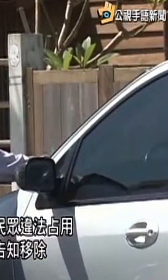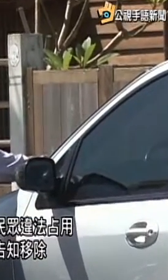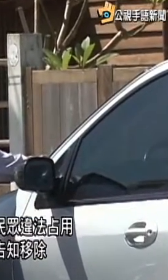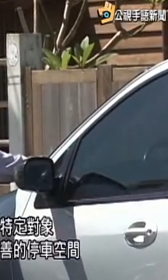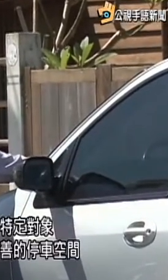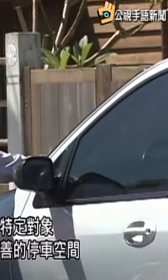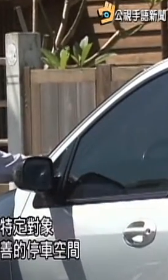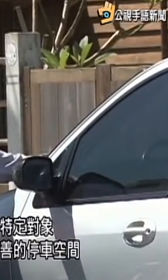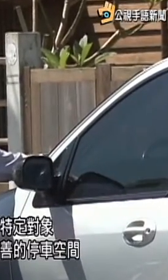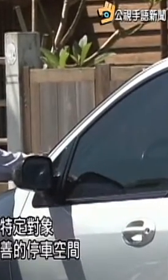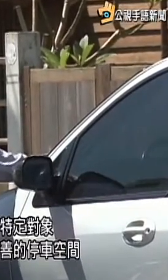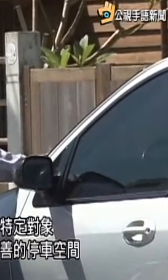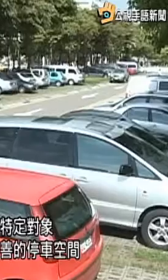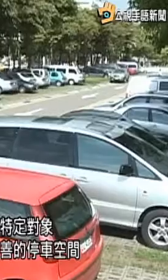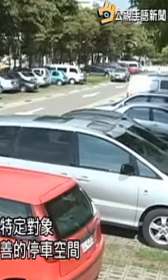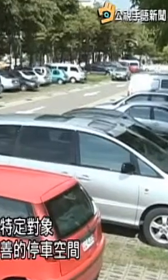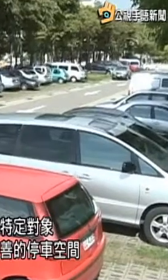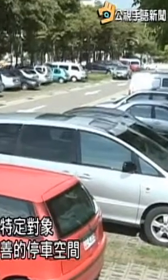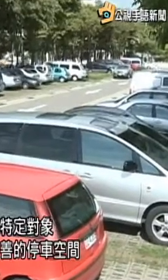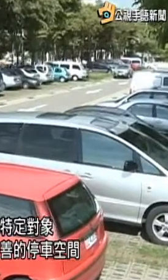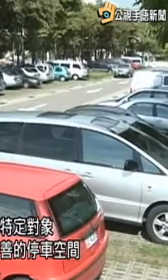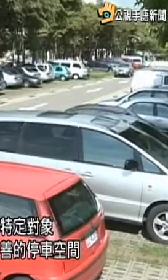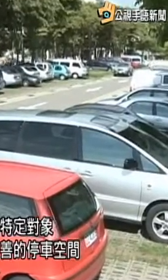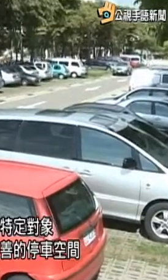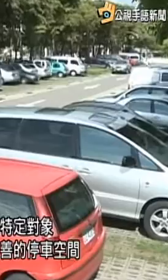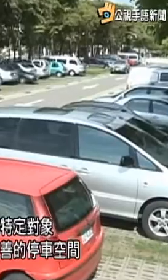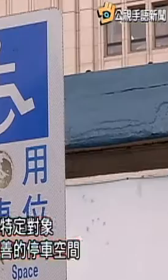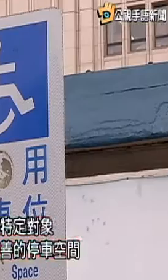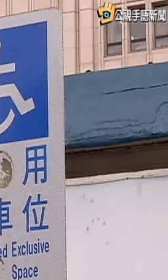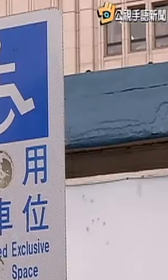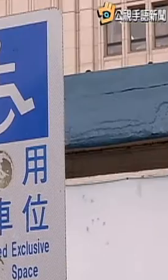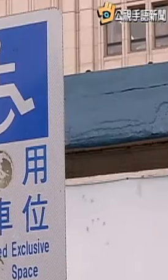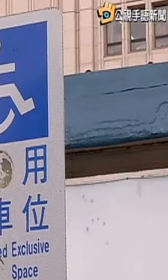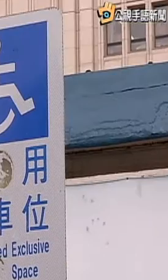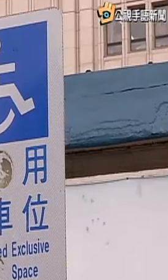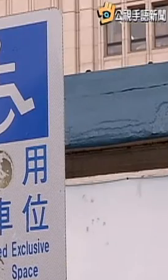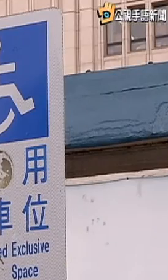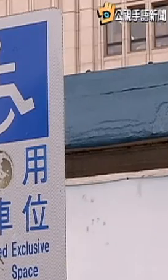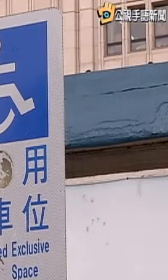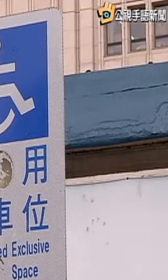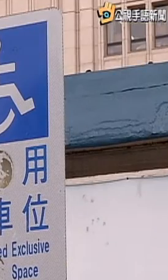希望能够为特定对象打造一个更友善的停车空间。记者李志华、陈保罗台北报道。